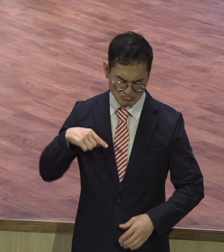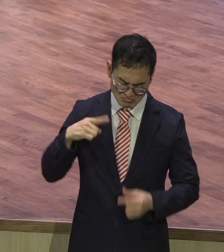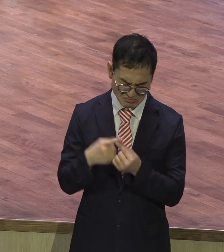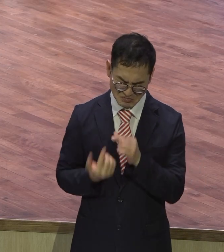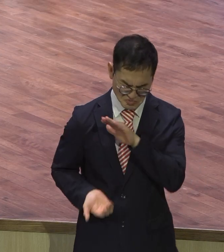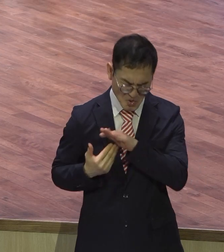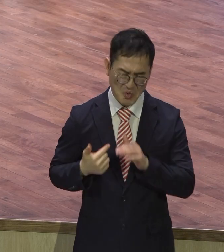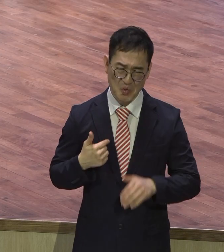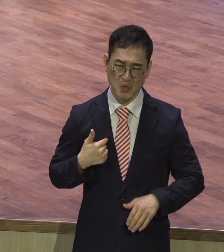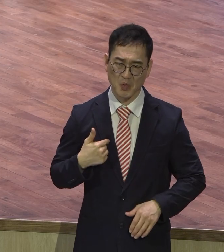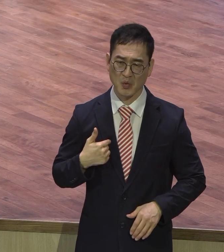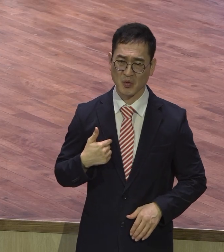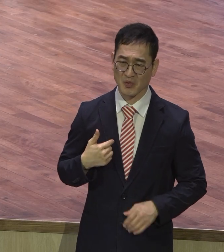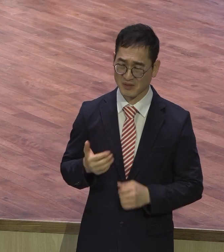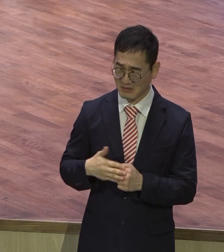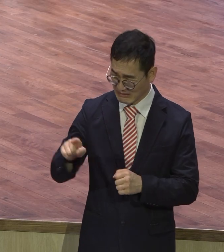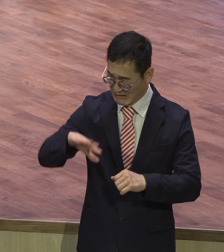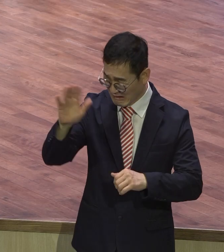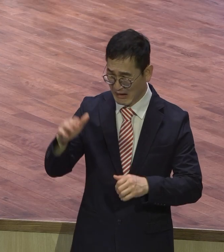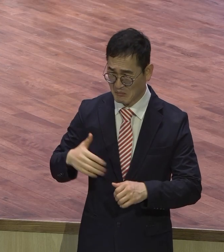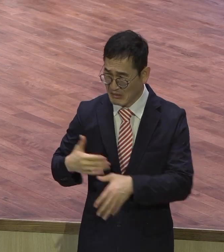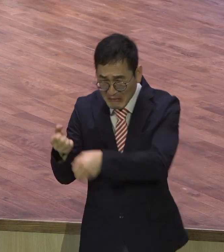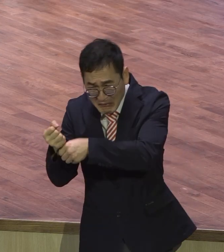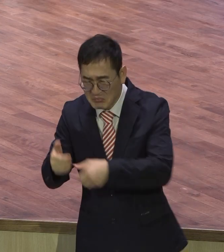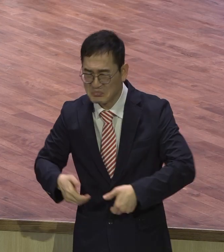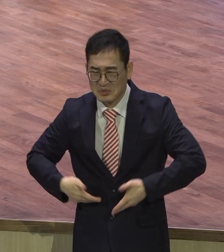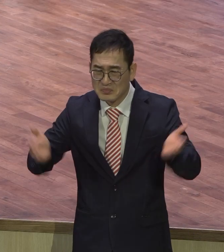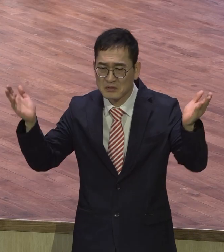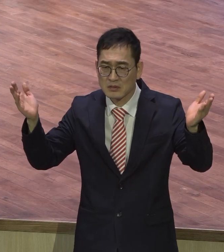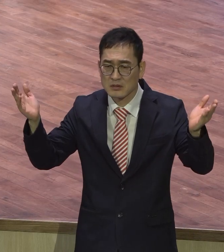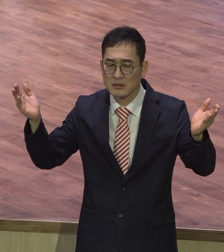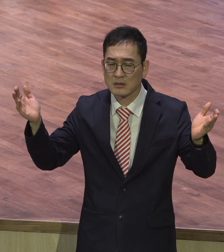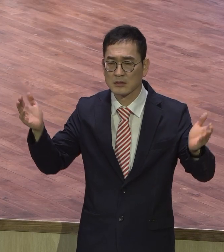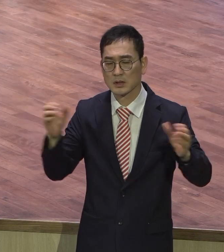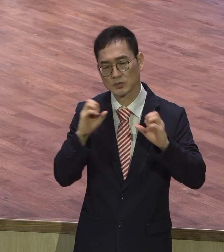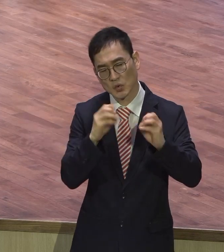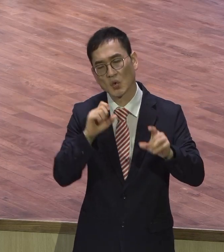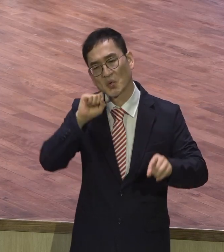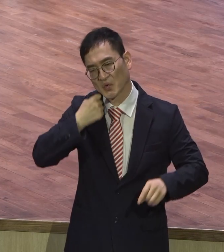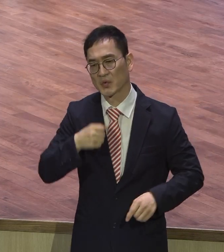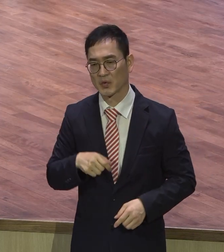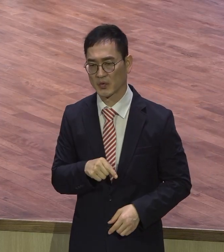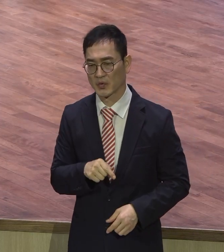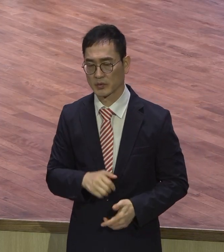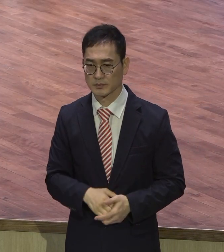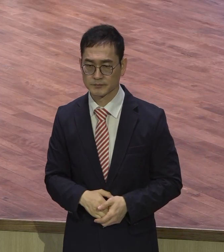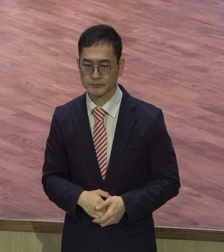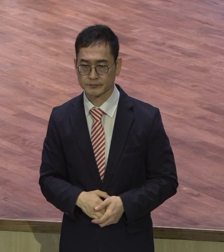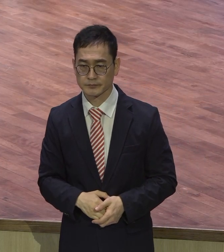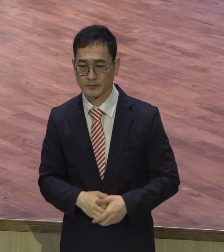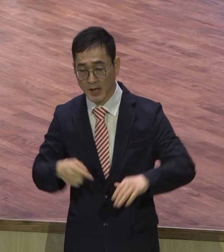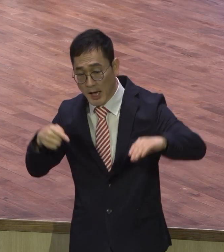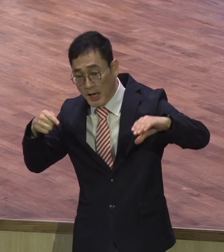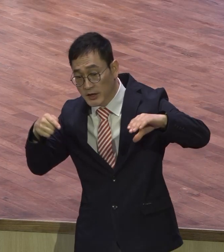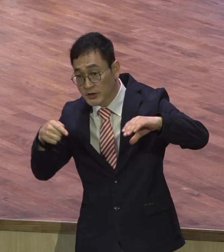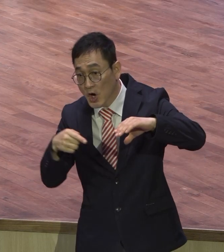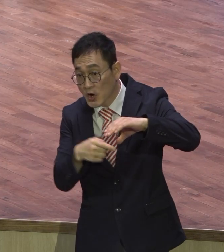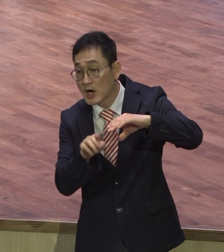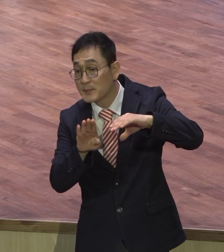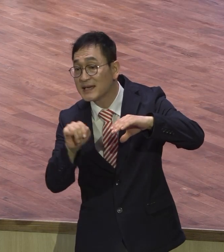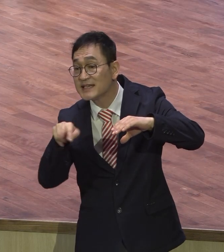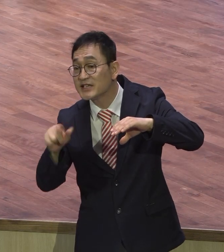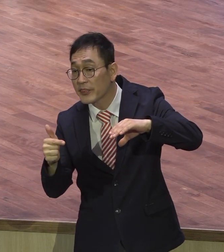터널 비전이란 말이 있습니다. 터널 속에 들어갔을 때에 터널 안 만 보이고 터널 밖에